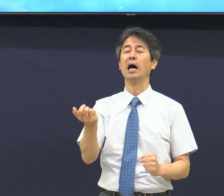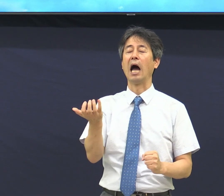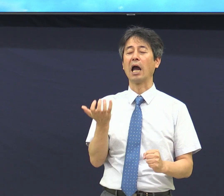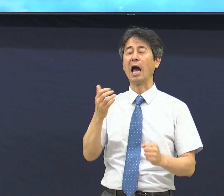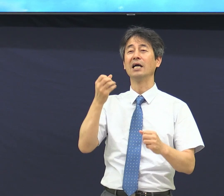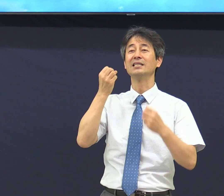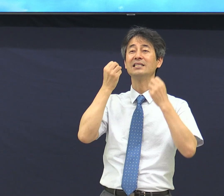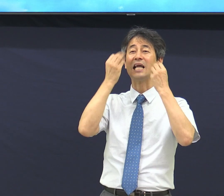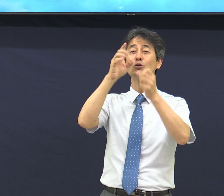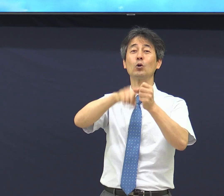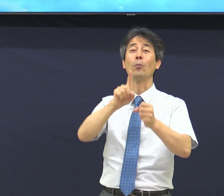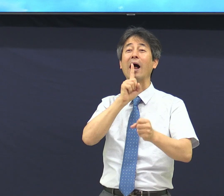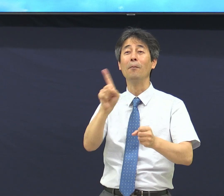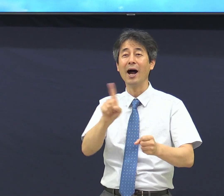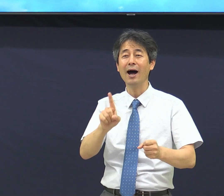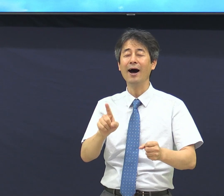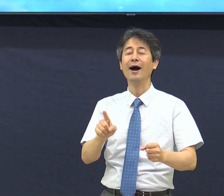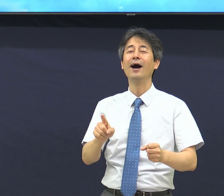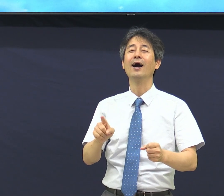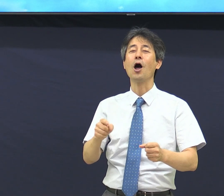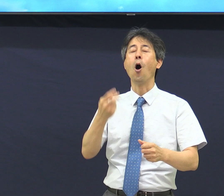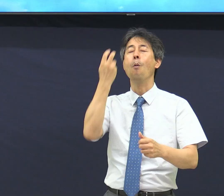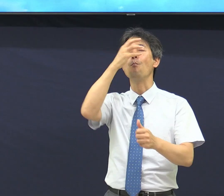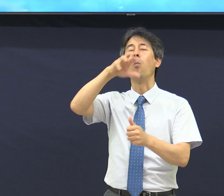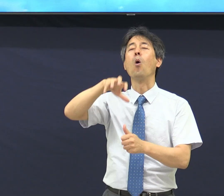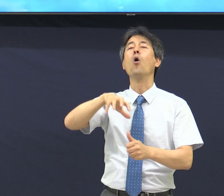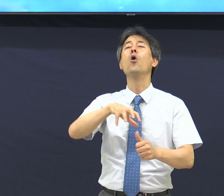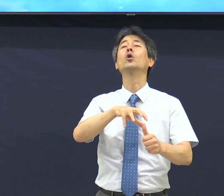그것처럼 창조의 목적은 무엇이다라고 했죠?